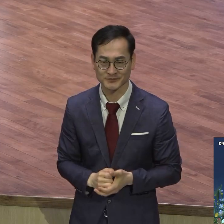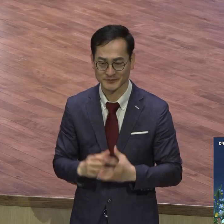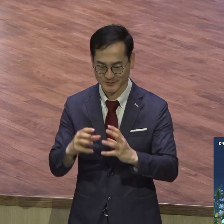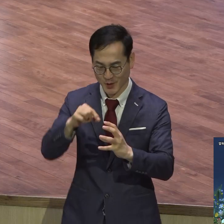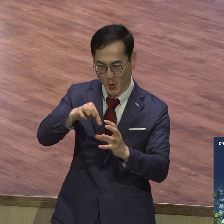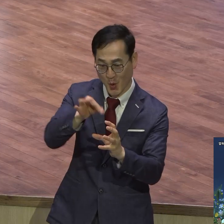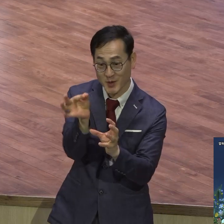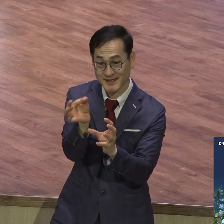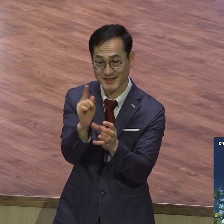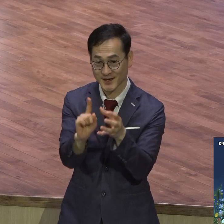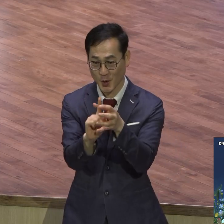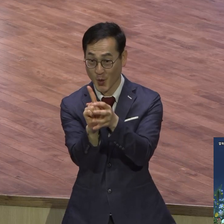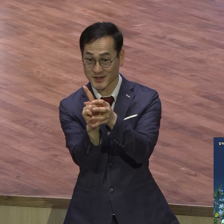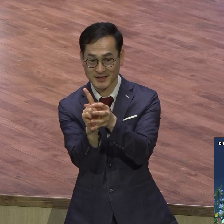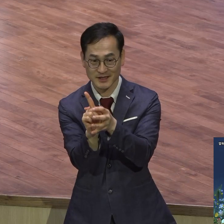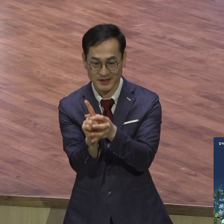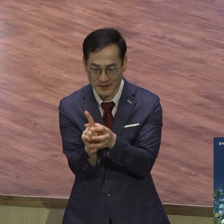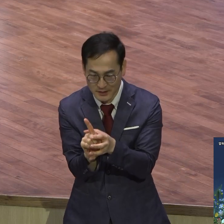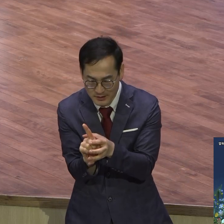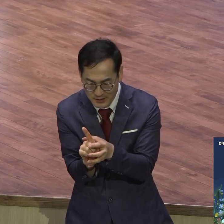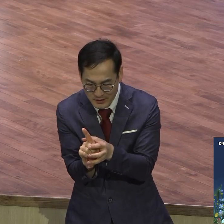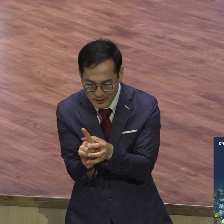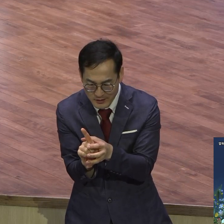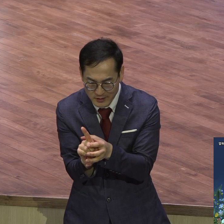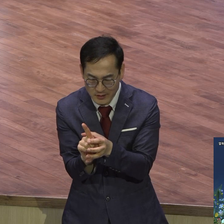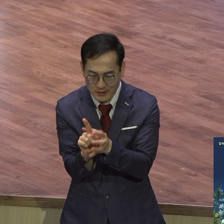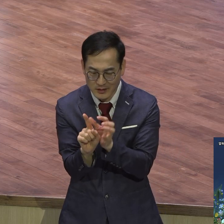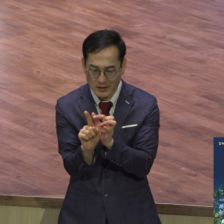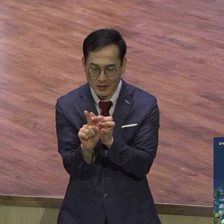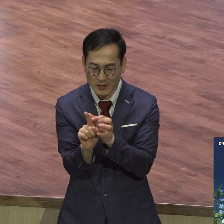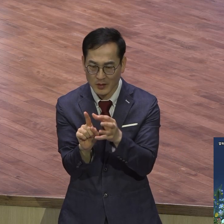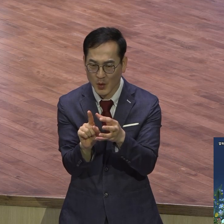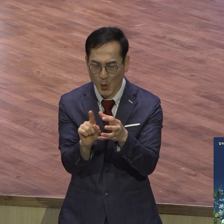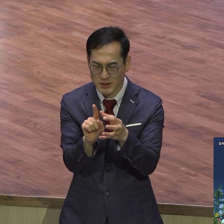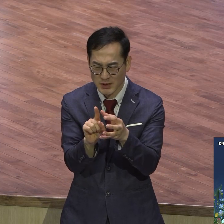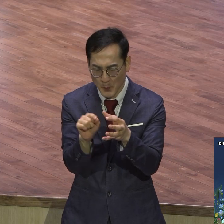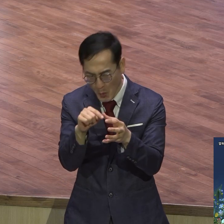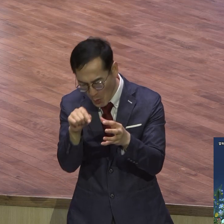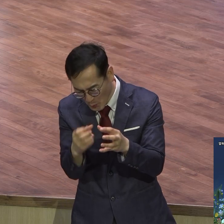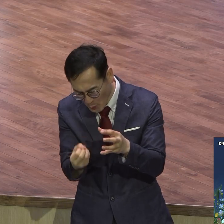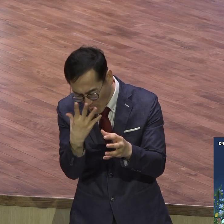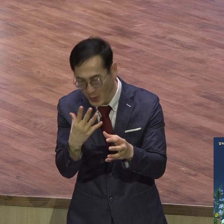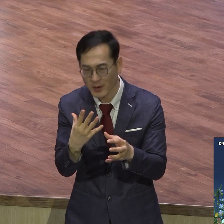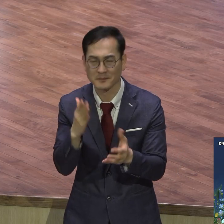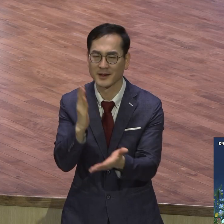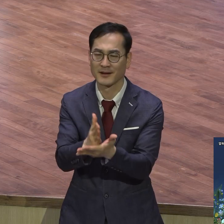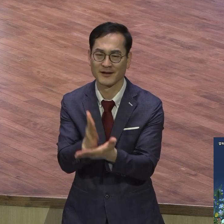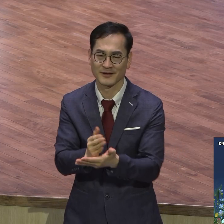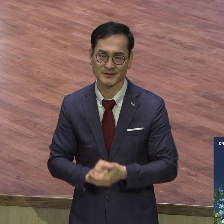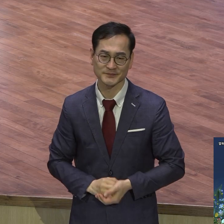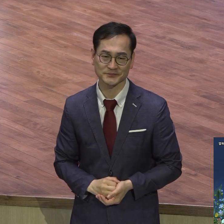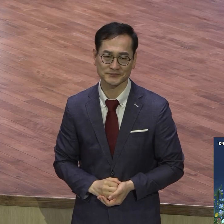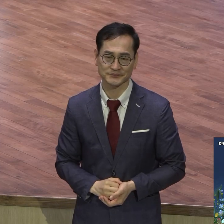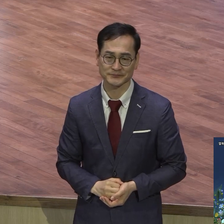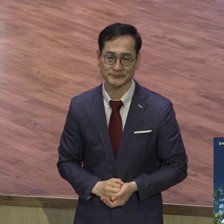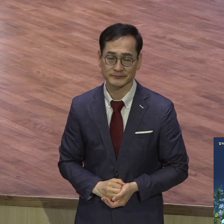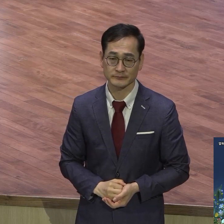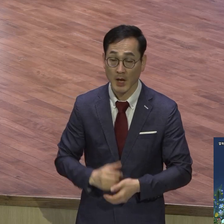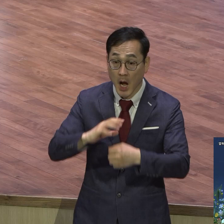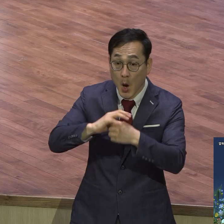부분이 갈라진 것을 피해라. 그런 말이 있어요. 제가 왜 갑자기 과일 이야기를 오래